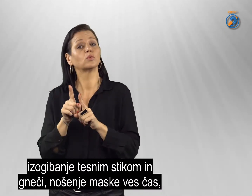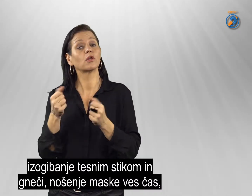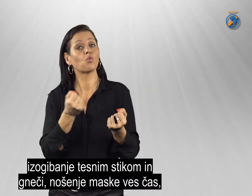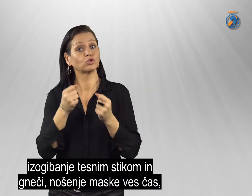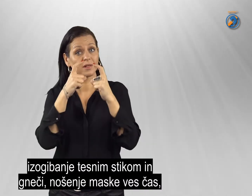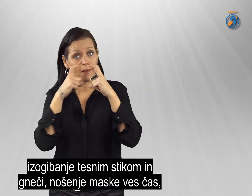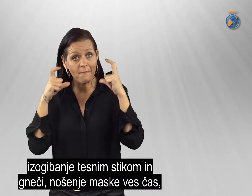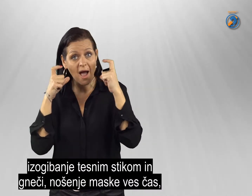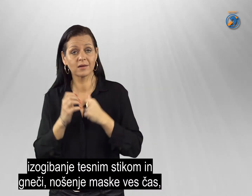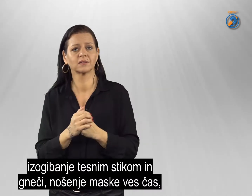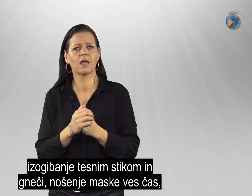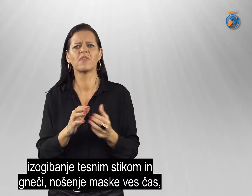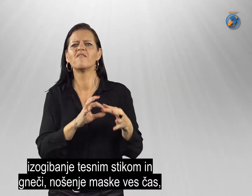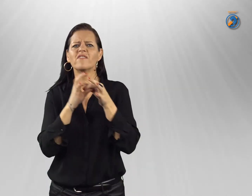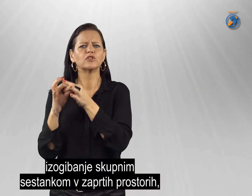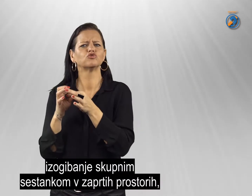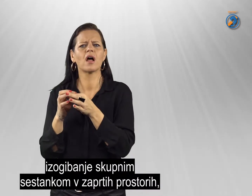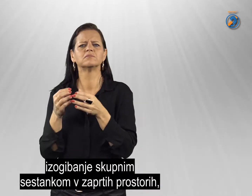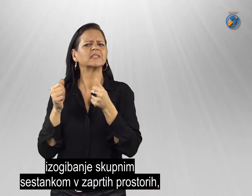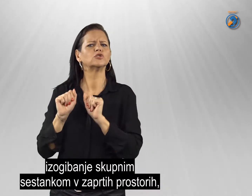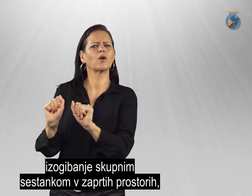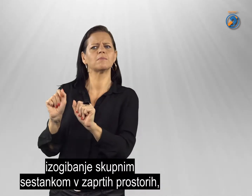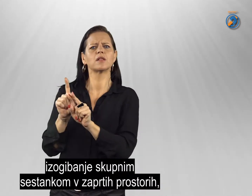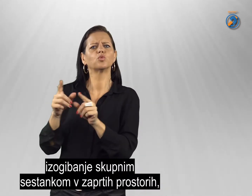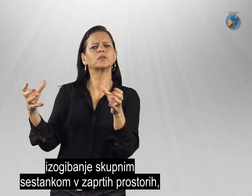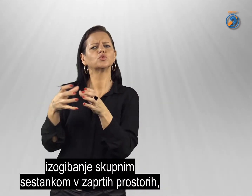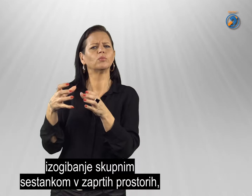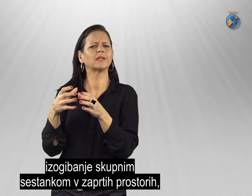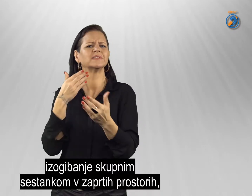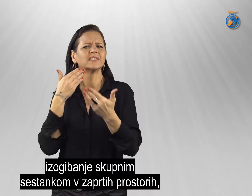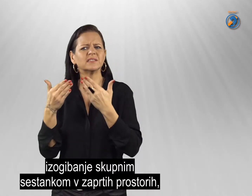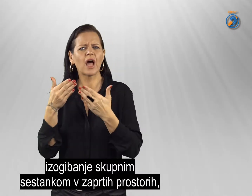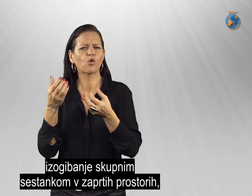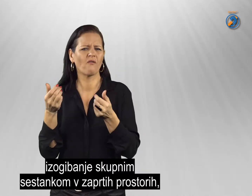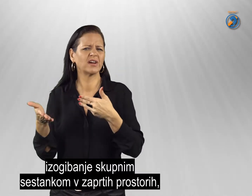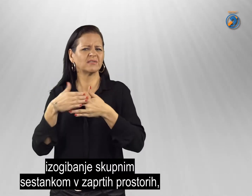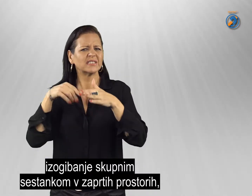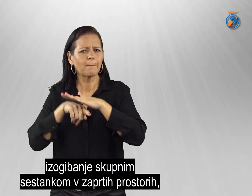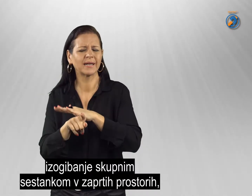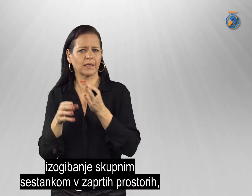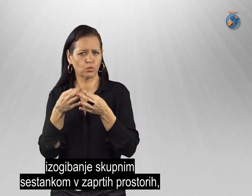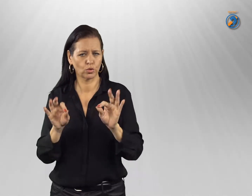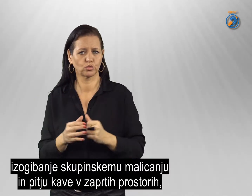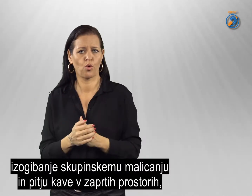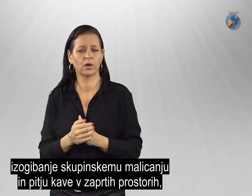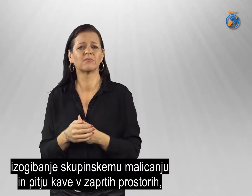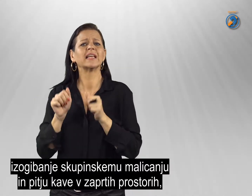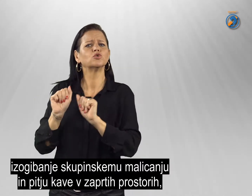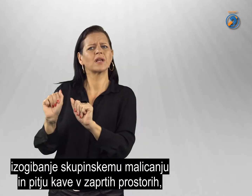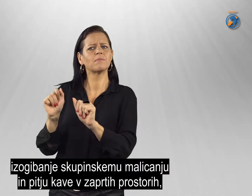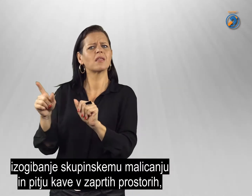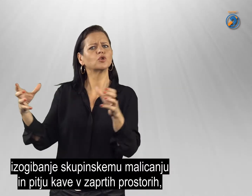čas, izogibanje skupnim sestankom v zaprtih prostorih, izogibanje